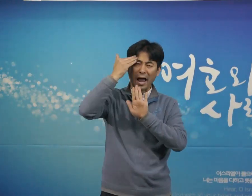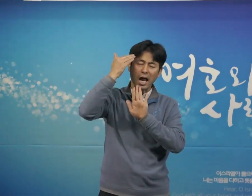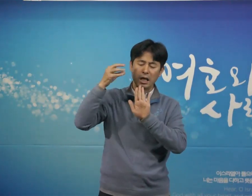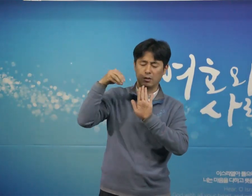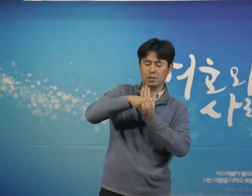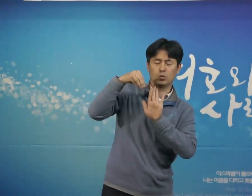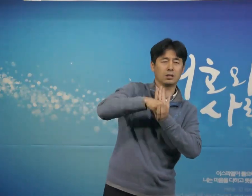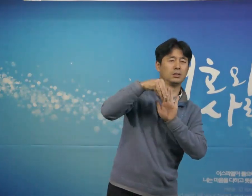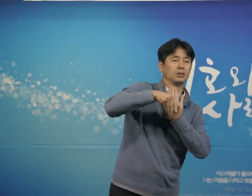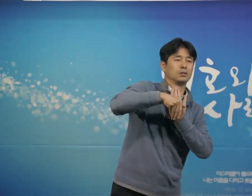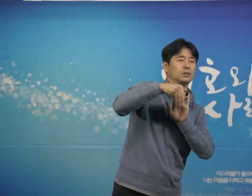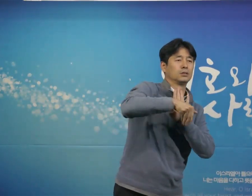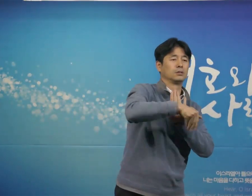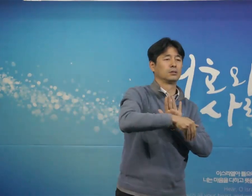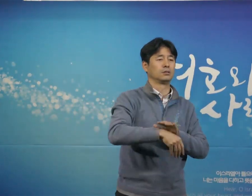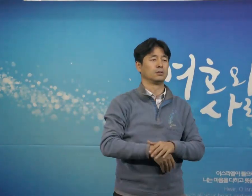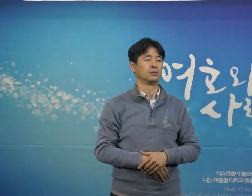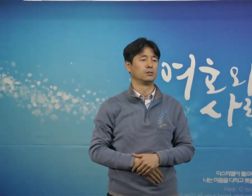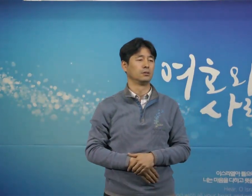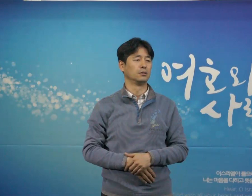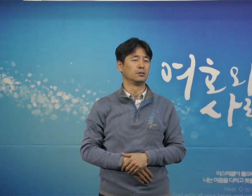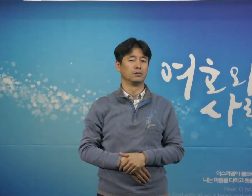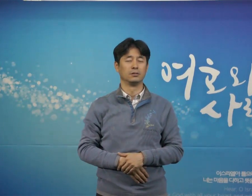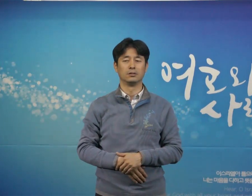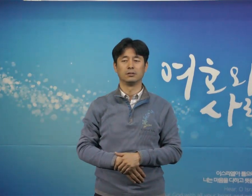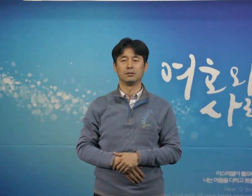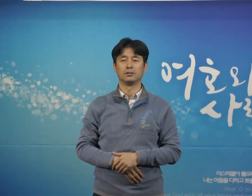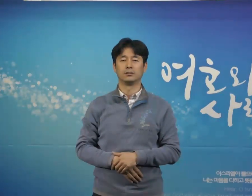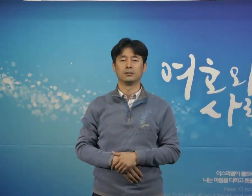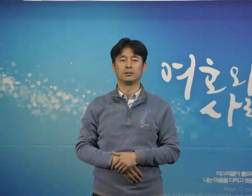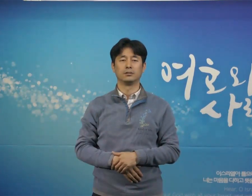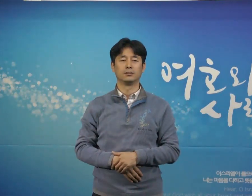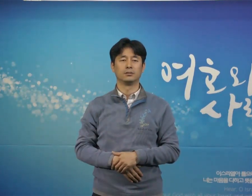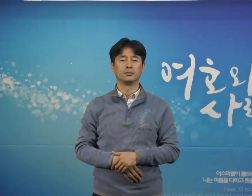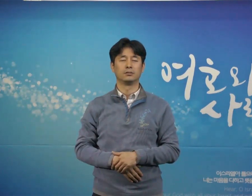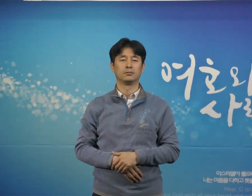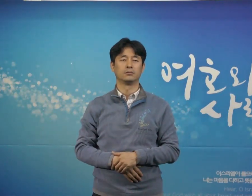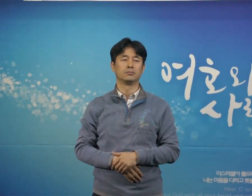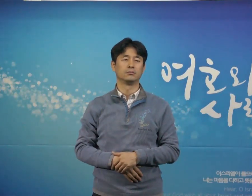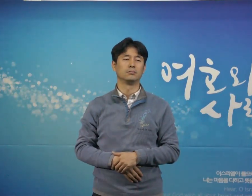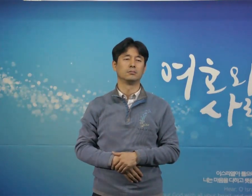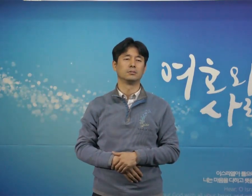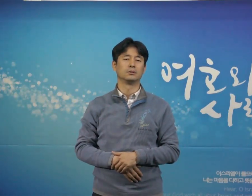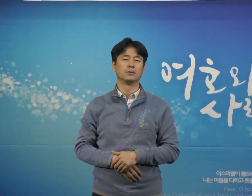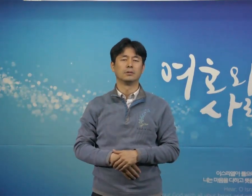그런데 그 사이에 우상들이 껴있고 어떤 방해물들이 있다는 것이죠.